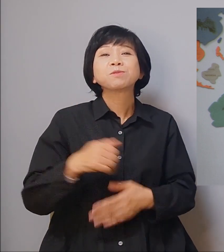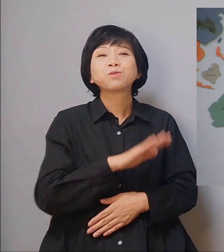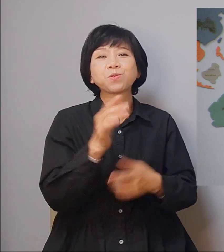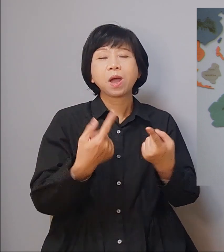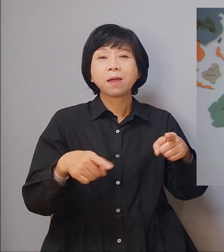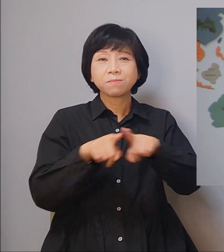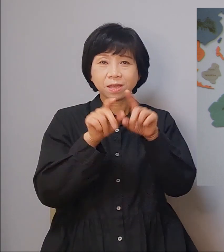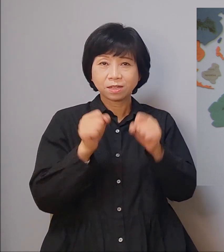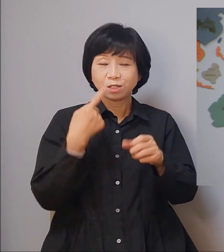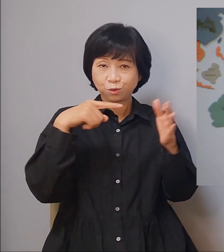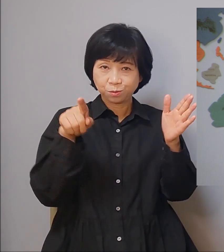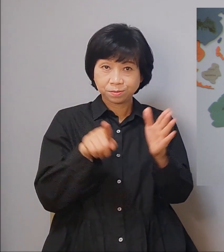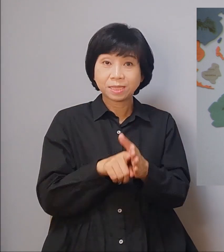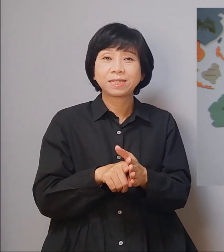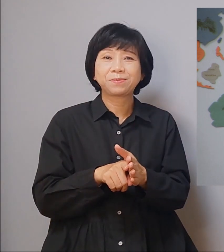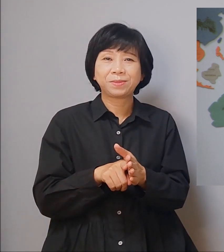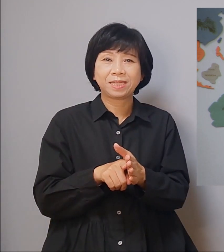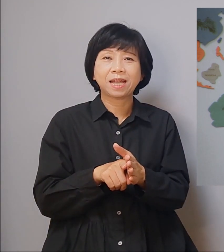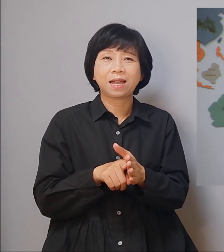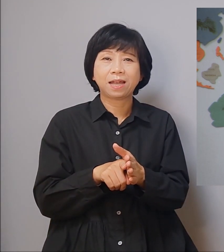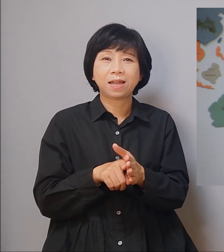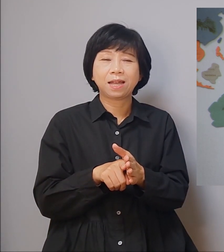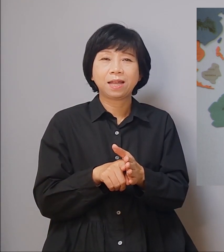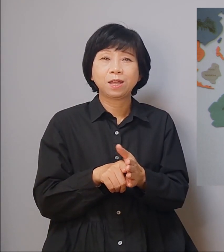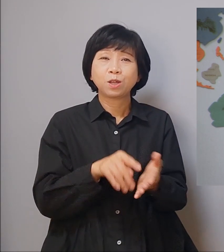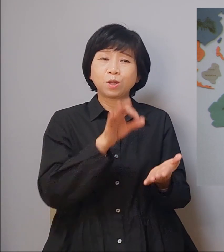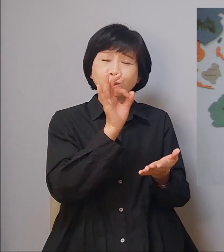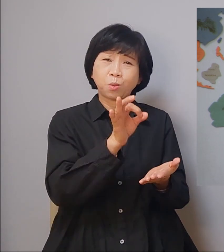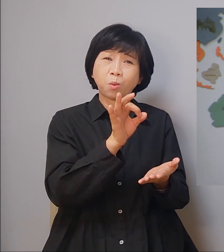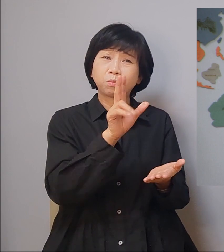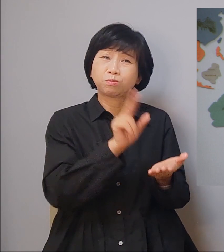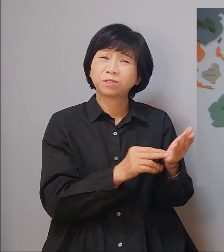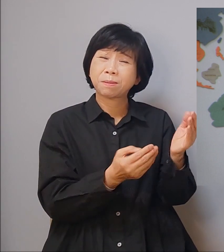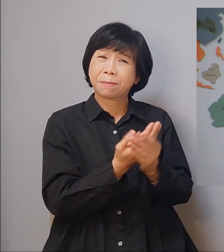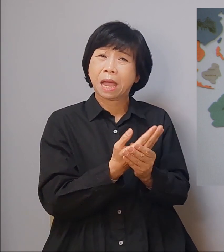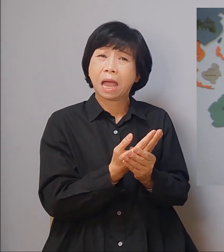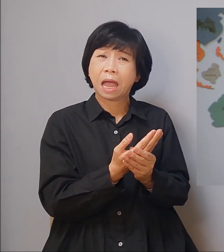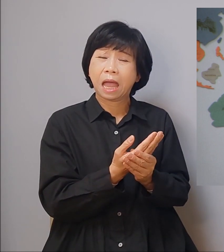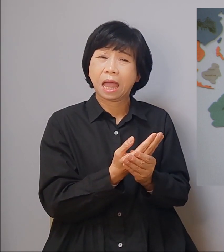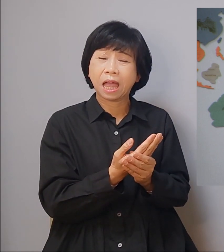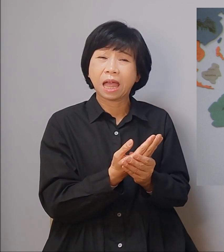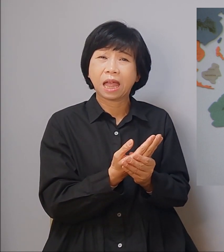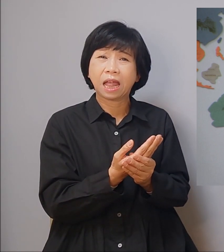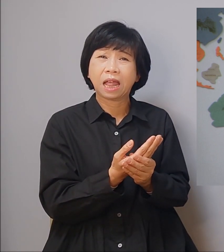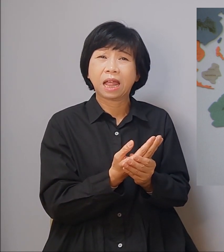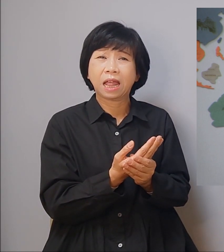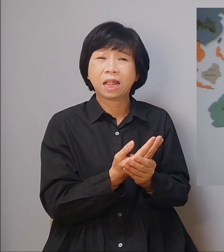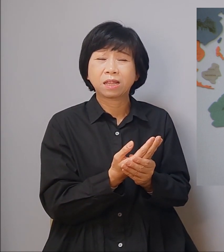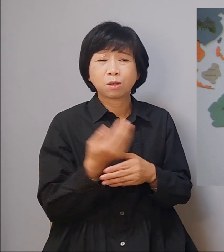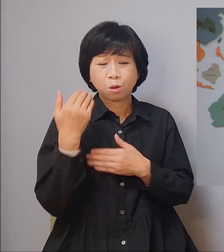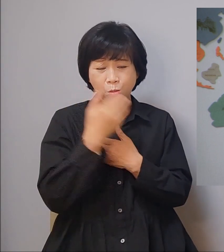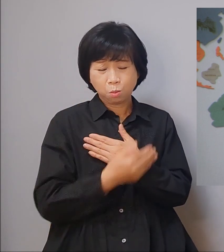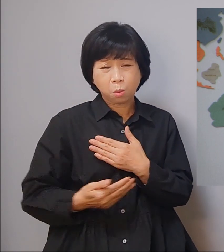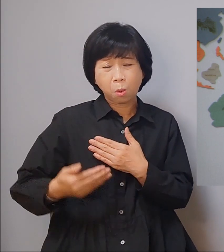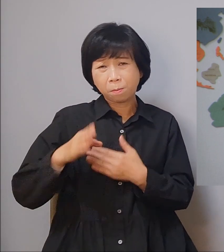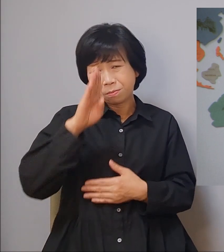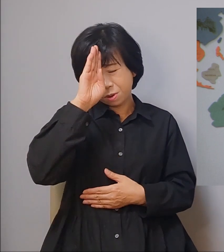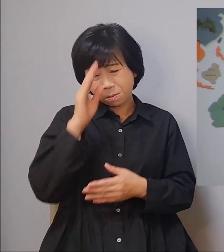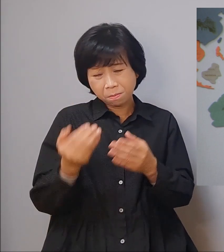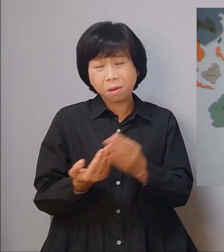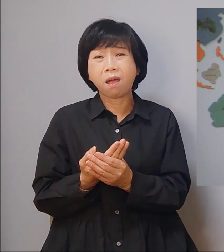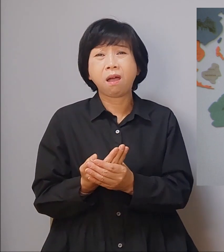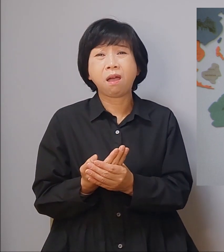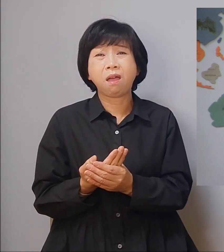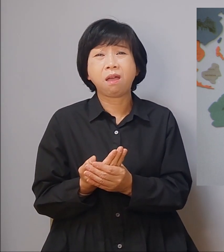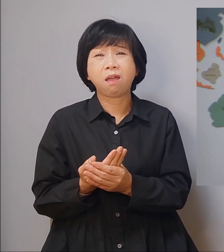하시는 줄 믿습니다. 돈 문제가 생깁니다. 그렇죠. 건강에 이상이 좀 생길